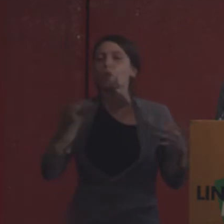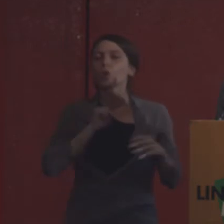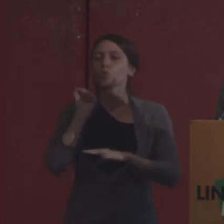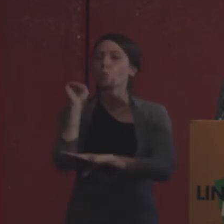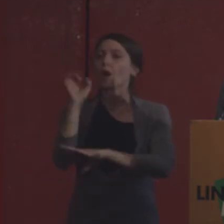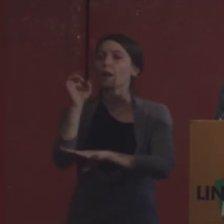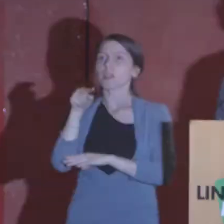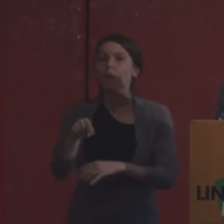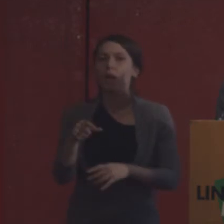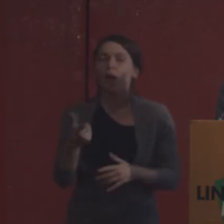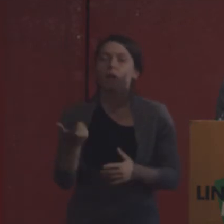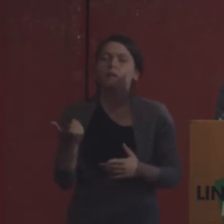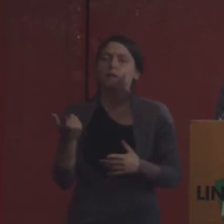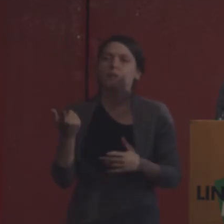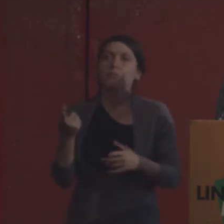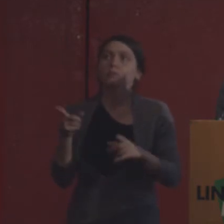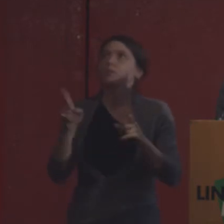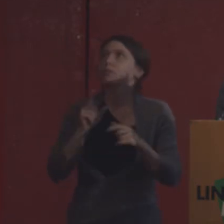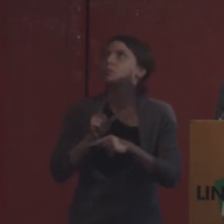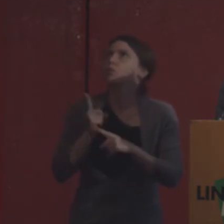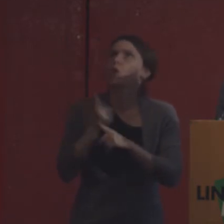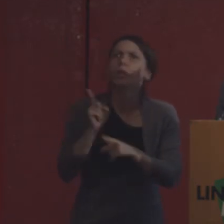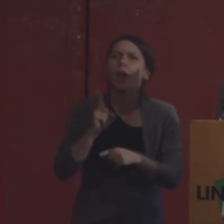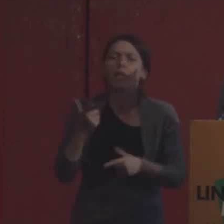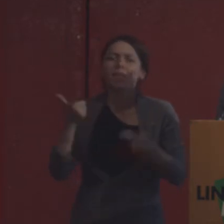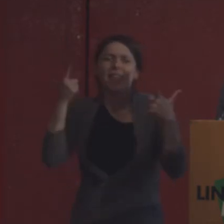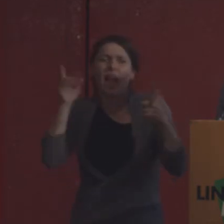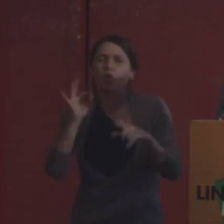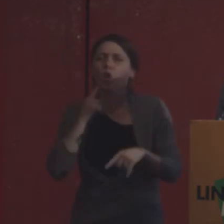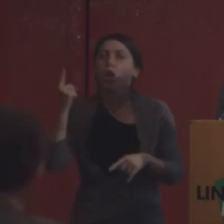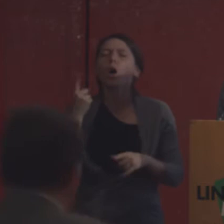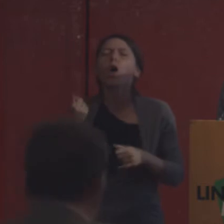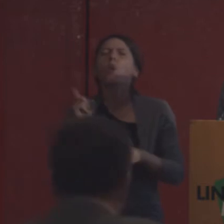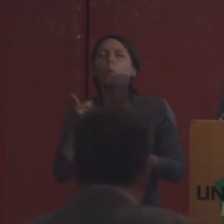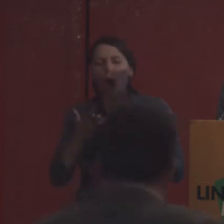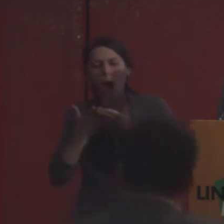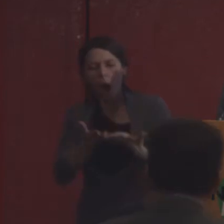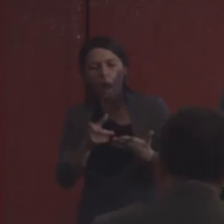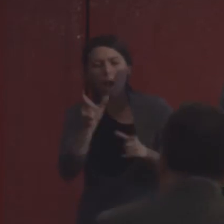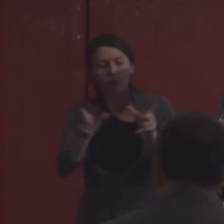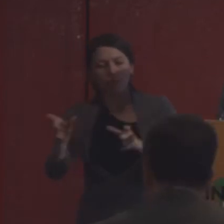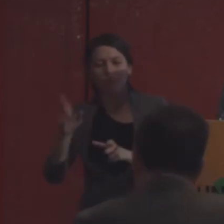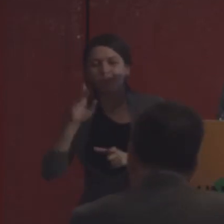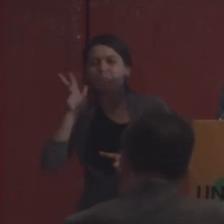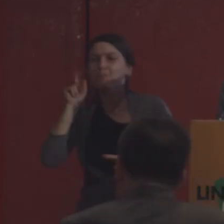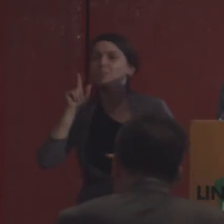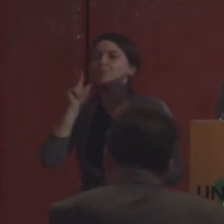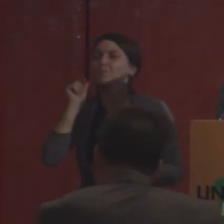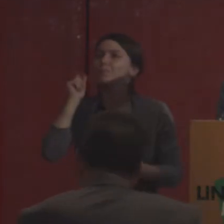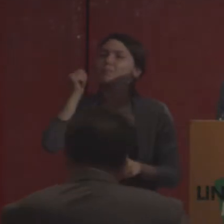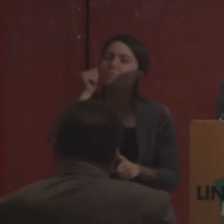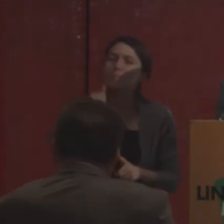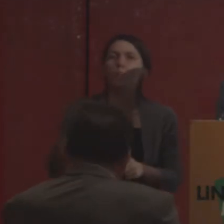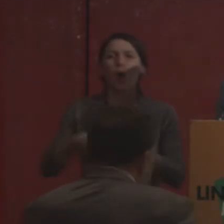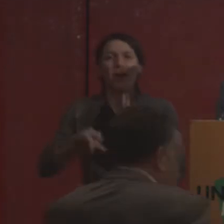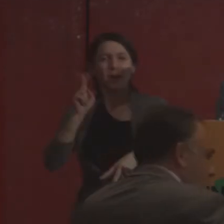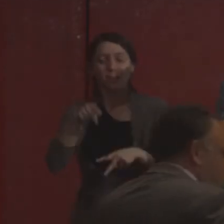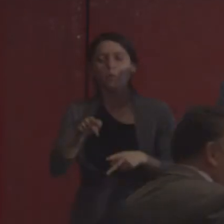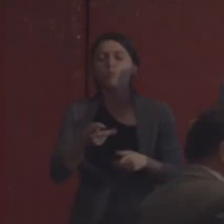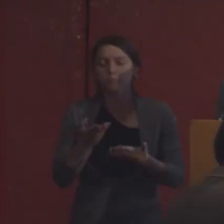come Mario Lodi o come Don Milani, devono fare in modo che gli alunni più bravi servano da sostegno e indirizzo ai meno fortunati.